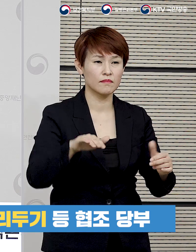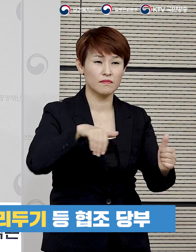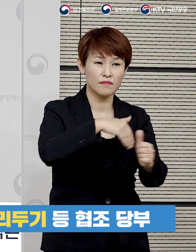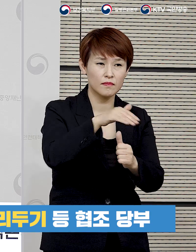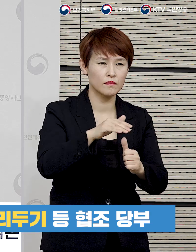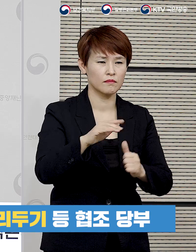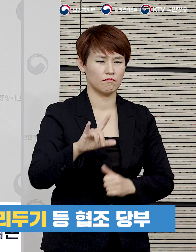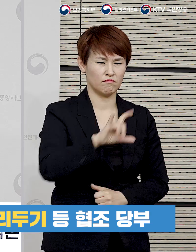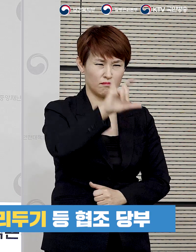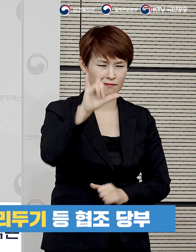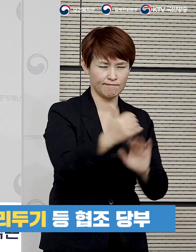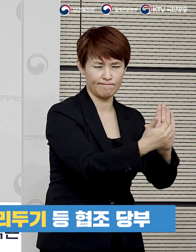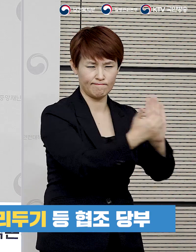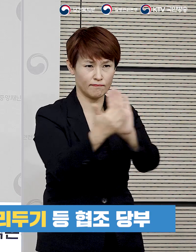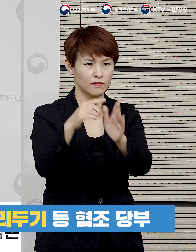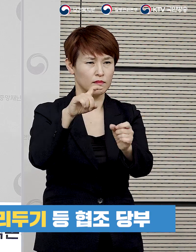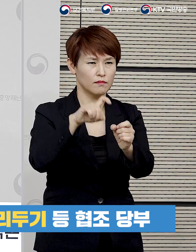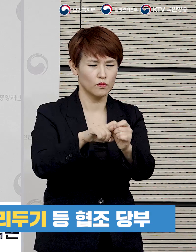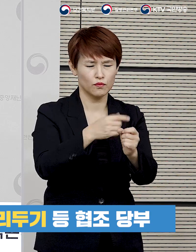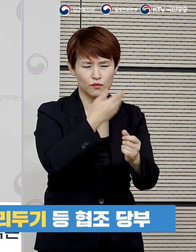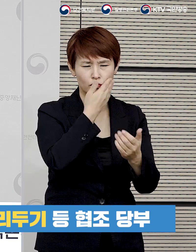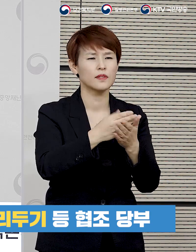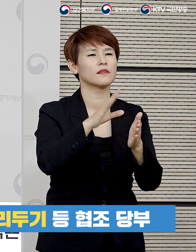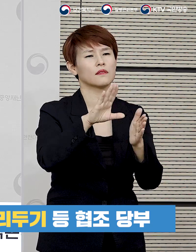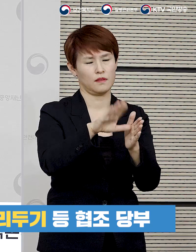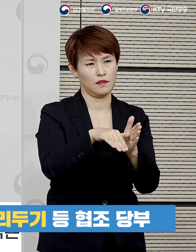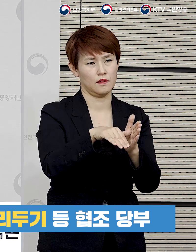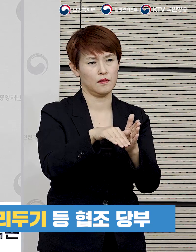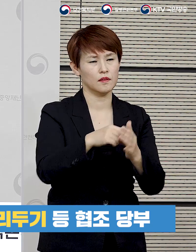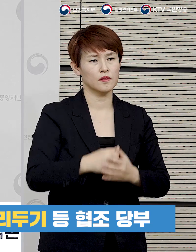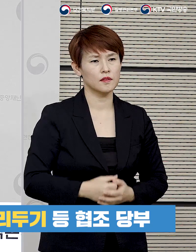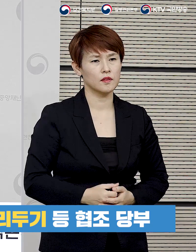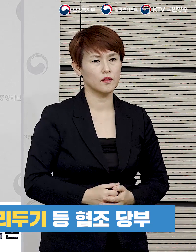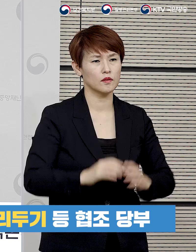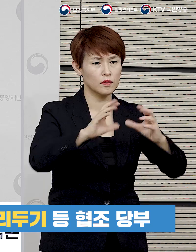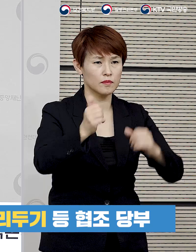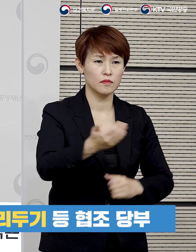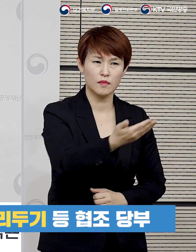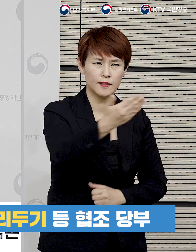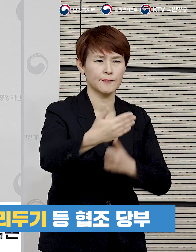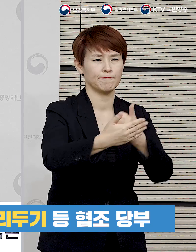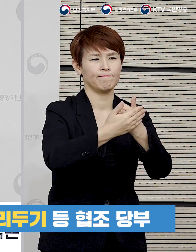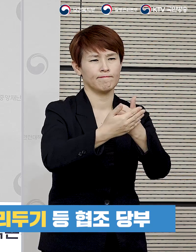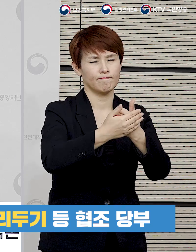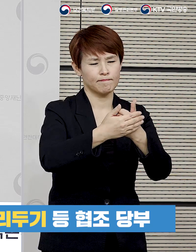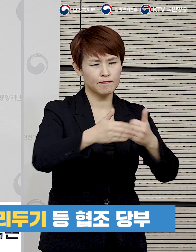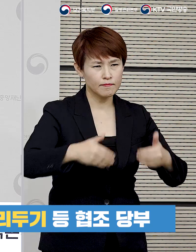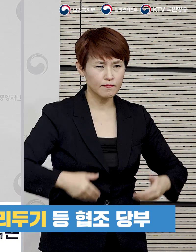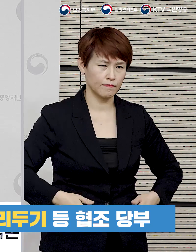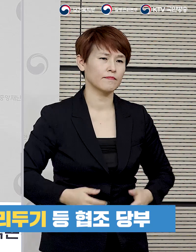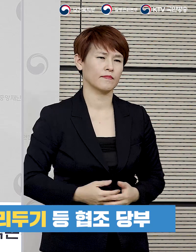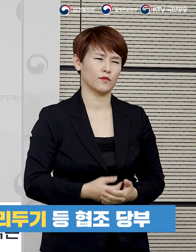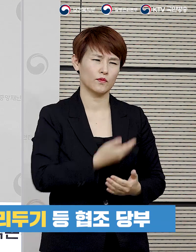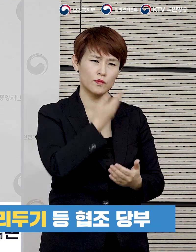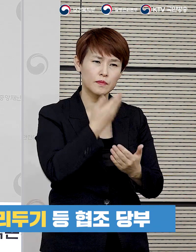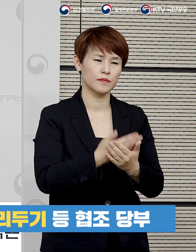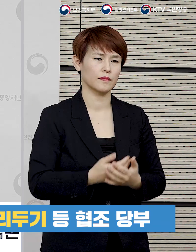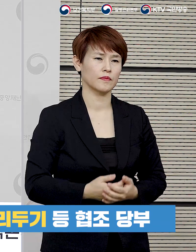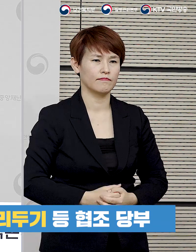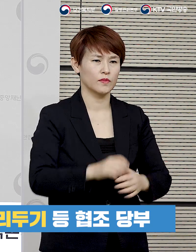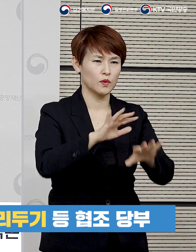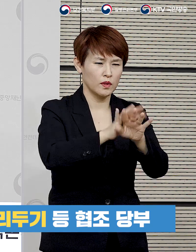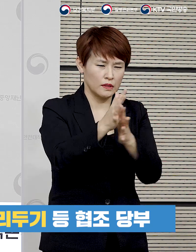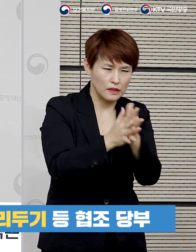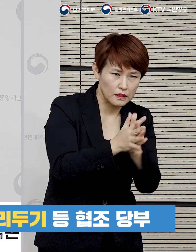현재 상황은 코로나19의 차단을 위해 매우 중요한 시기이고 이를 위해서는 국민 여러분들의 협력이 무엇보다도